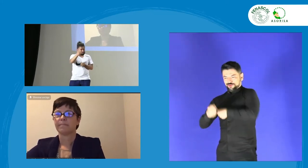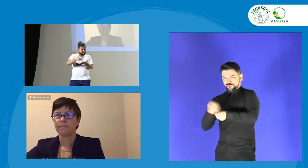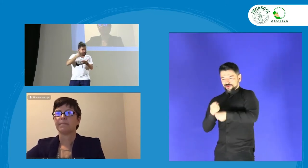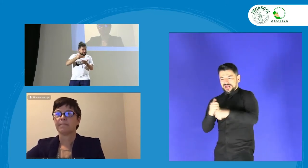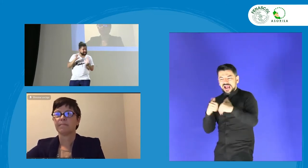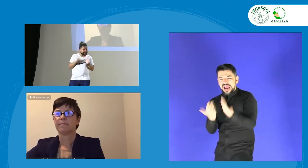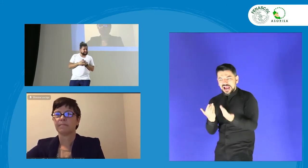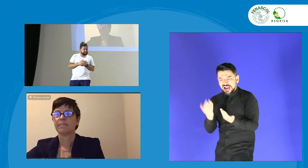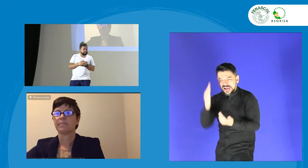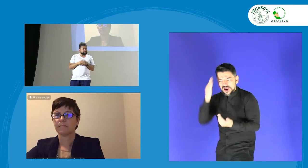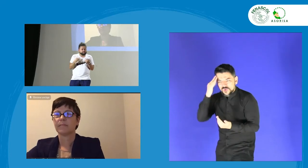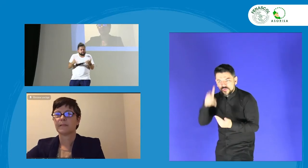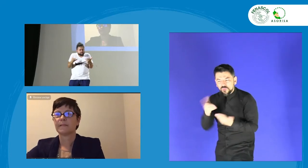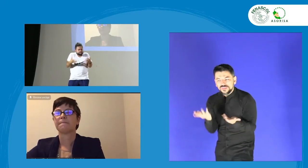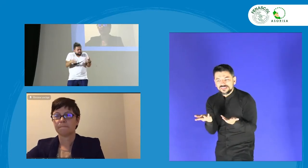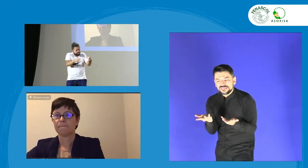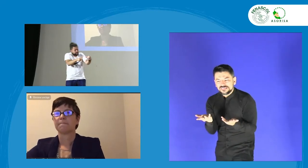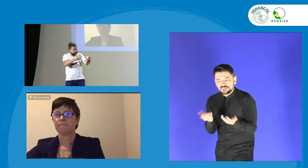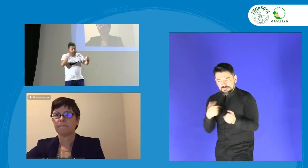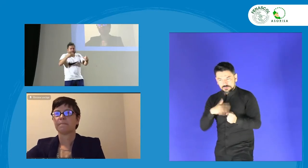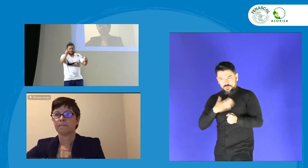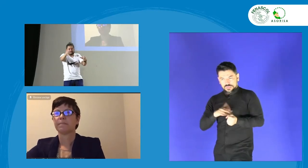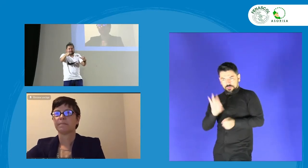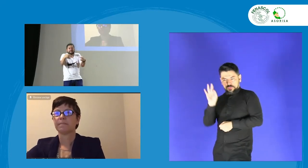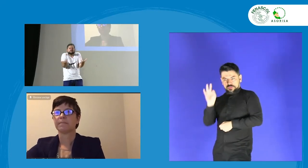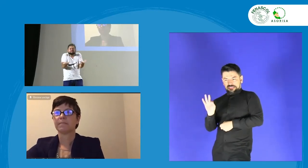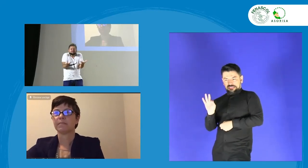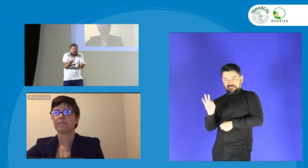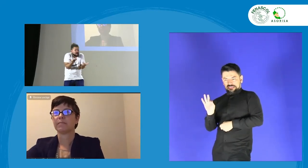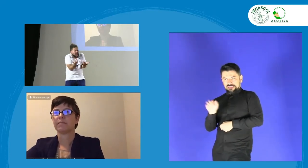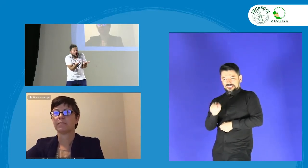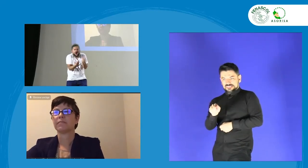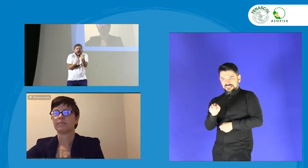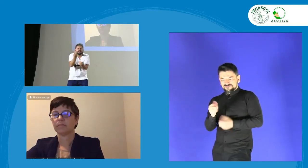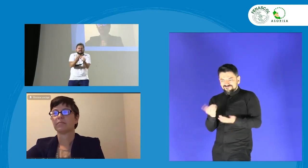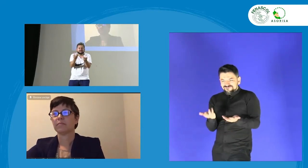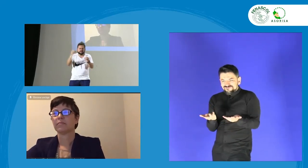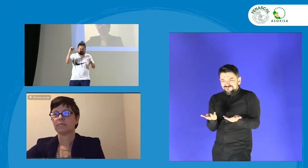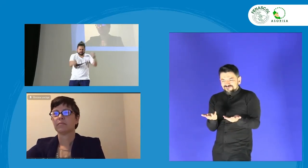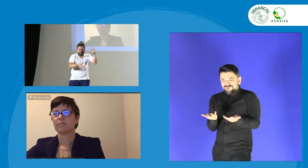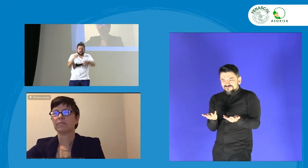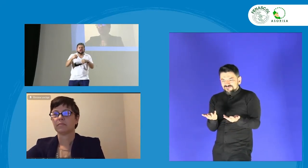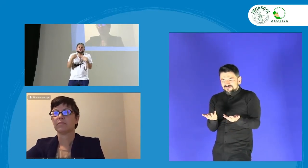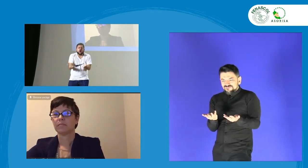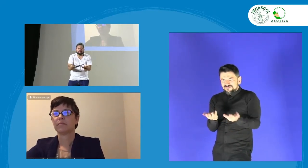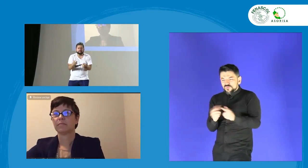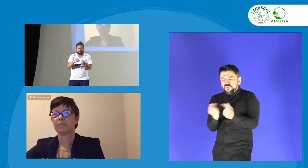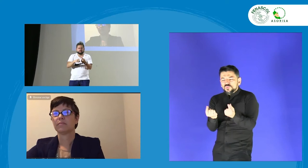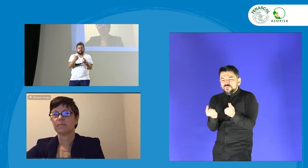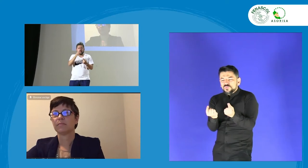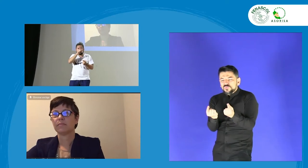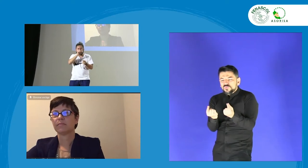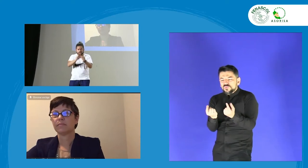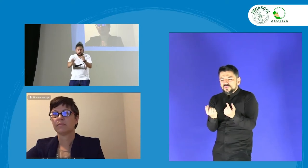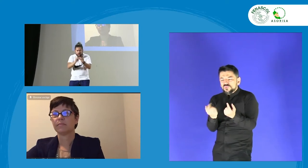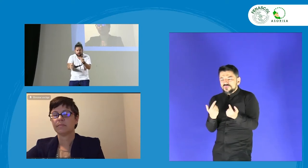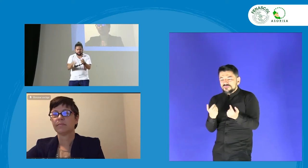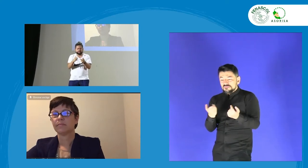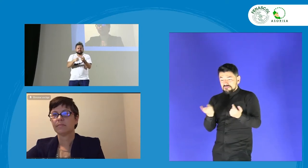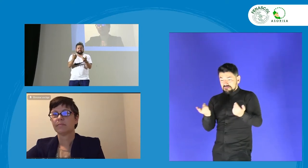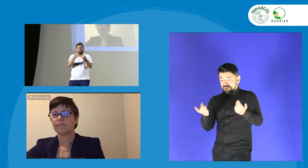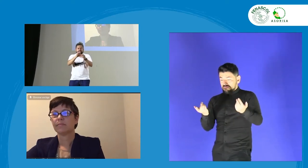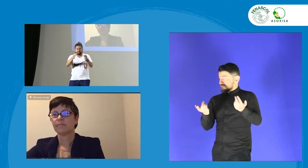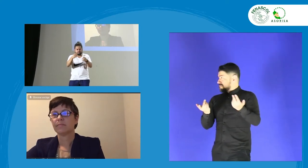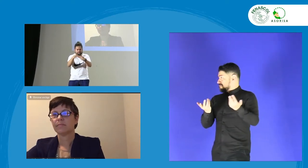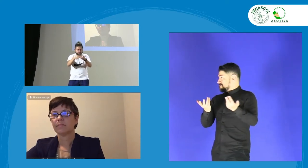como si fuese un plato de comida en la sopa que está muy rica, ok, y eso es lo que nos sirven, pero ¿qué podemos hacer? ¿Cómo se hace para que la